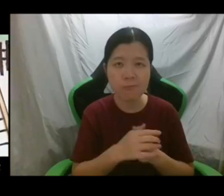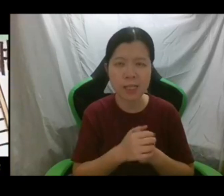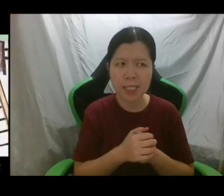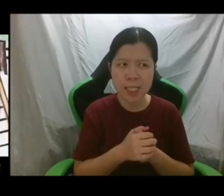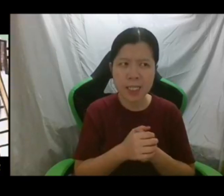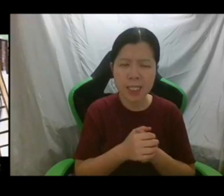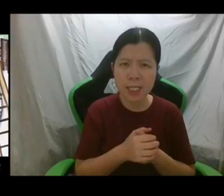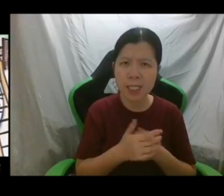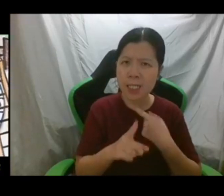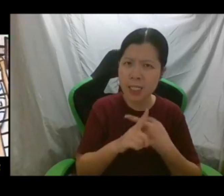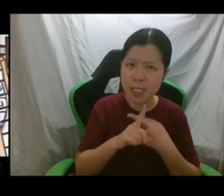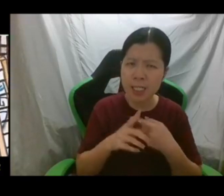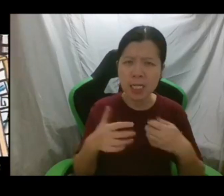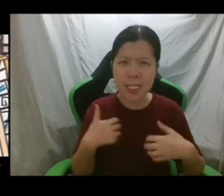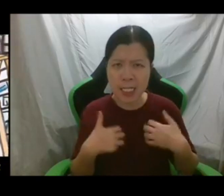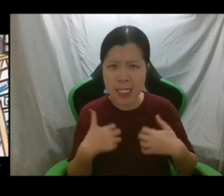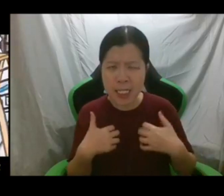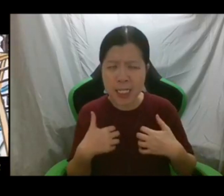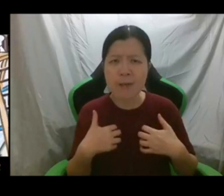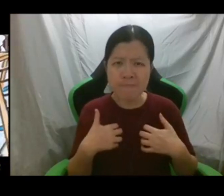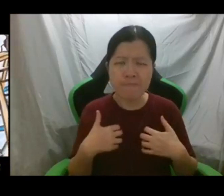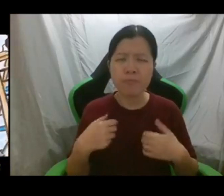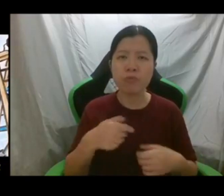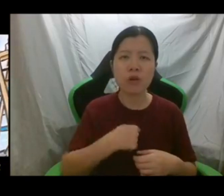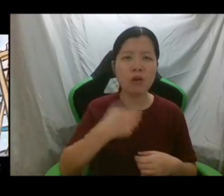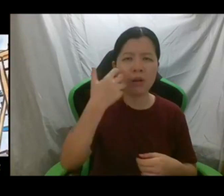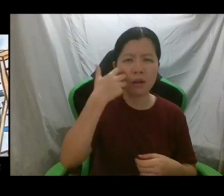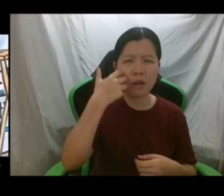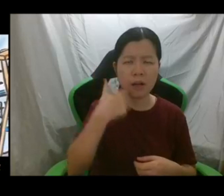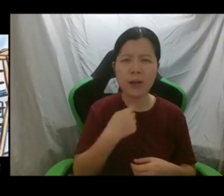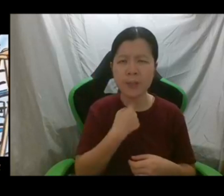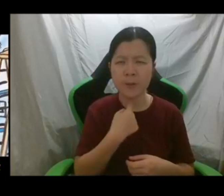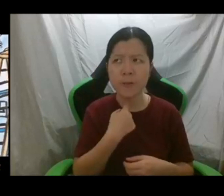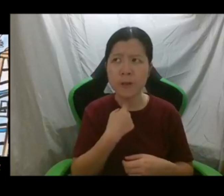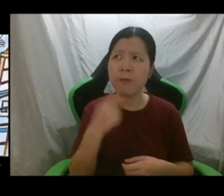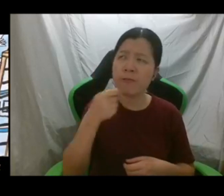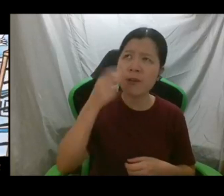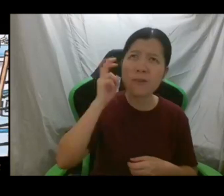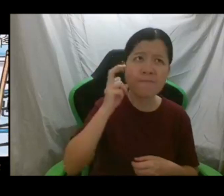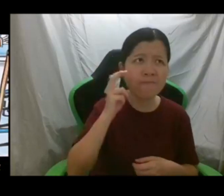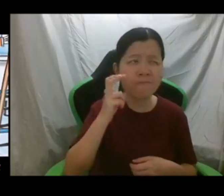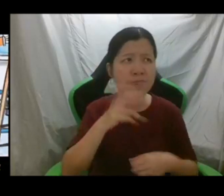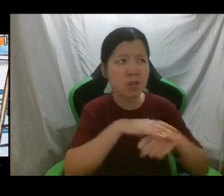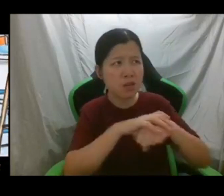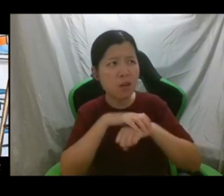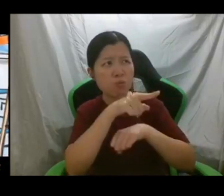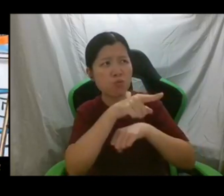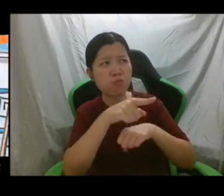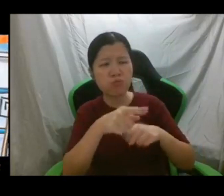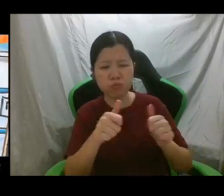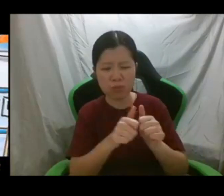響危急嘅時間，我更加要冷靜啊！要快啲諗下點樣救到上官先至